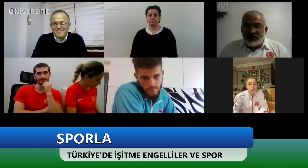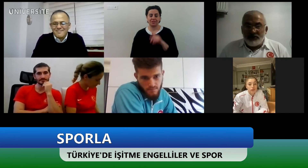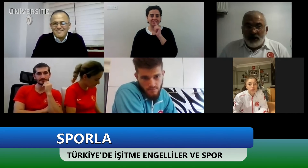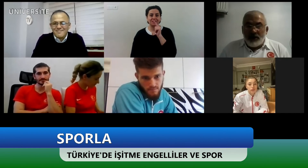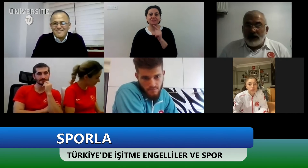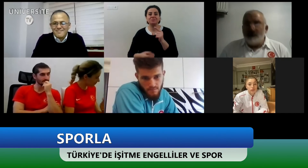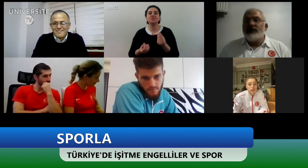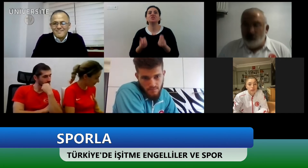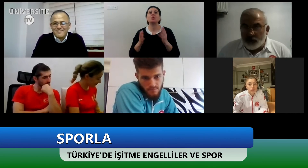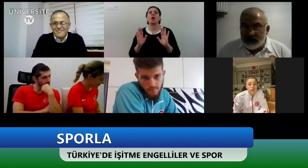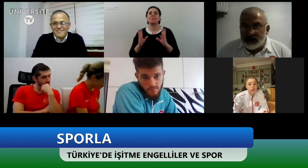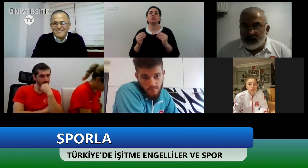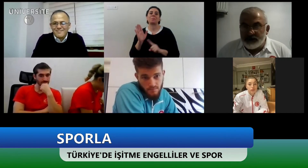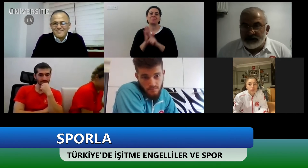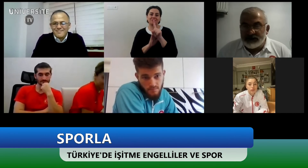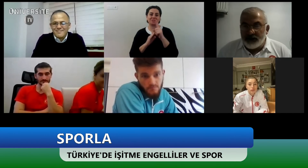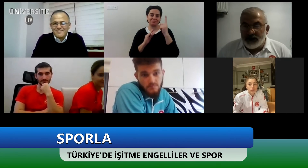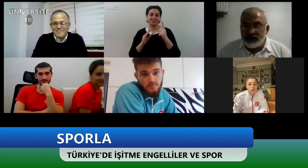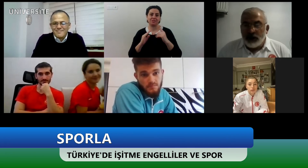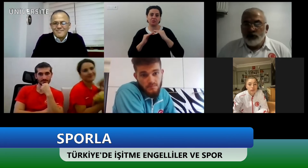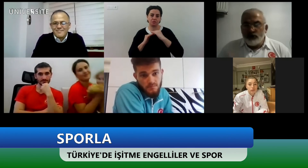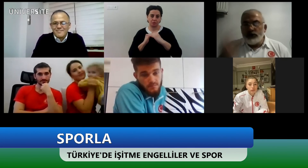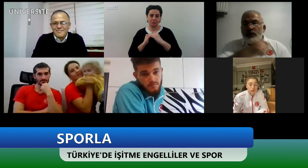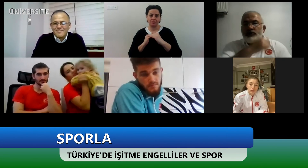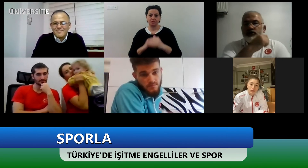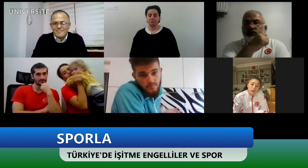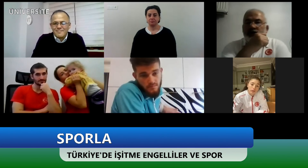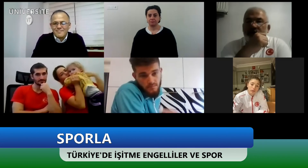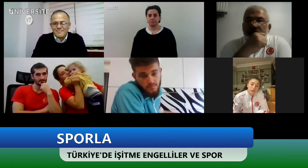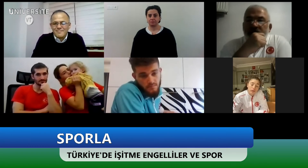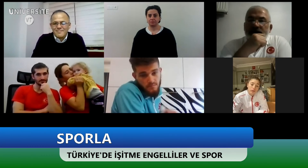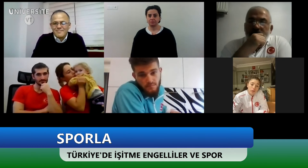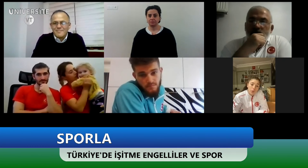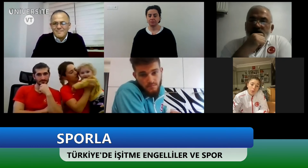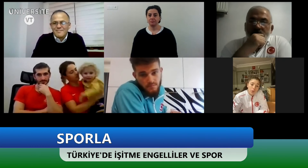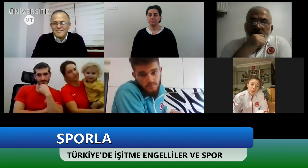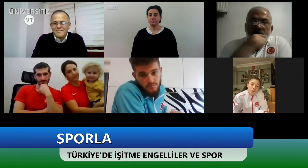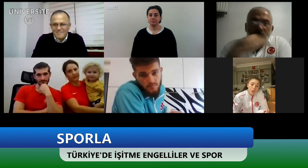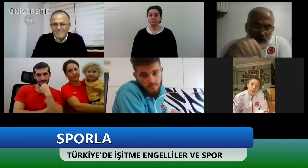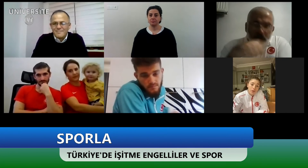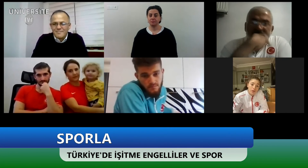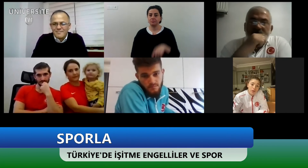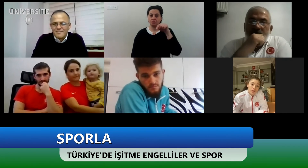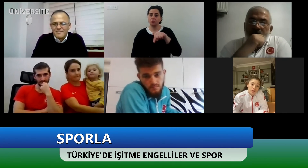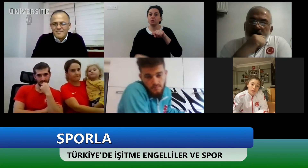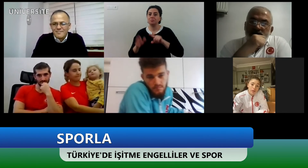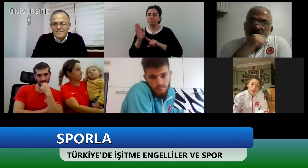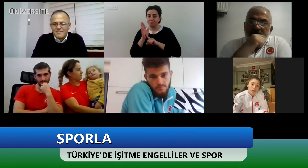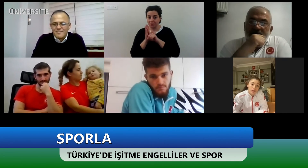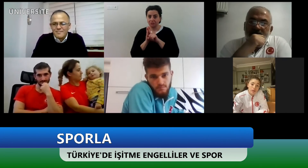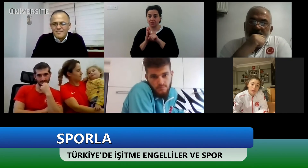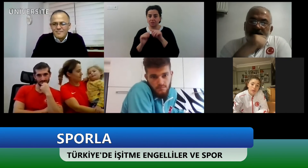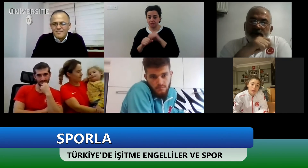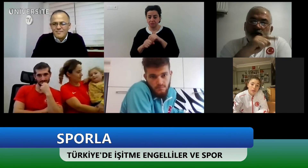Sesimiz çıkmıyor ama hakikaten çok başarılı bir camiayız. Düşünebiliyor musunuz hocam? Tekin hocam, bu başarılarla